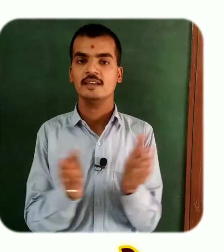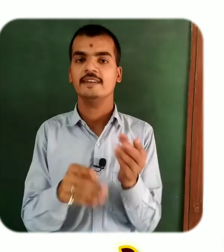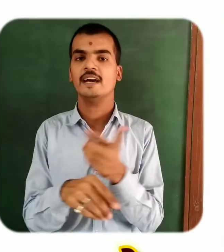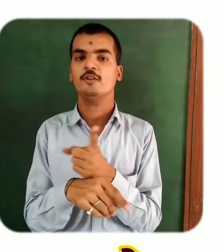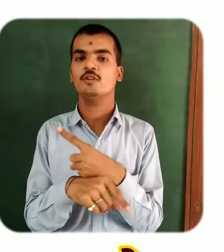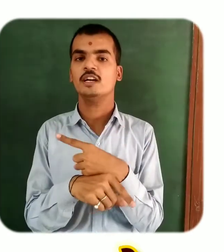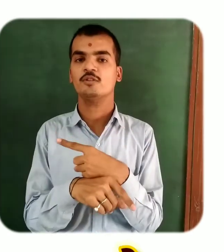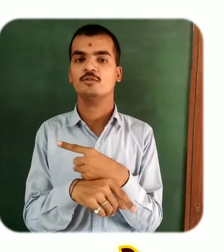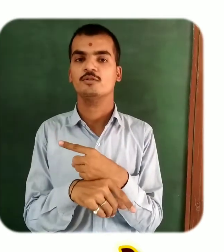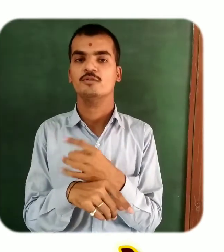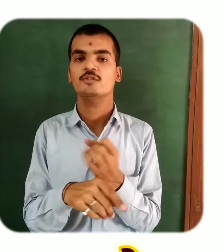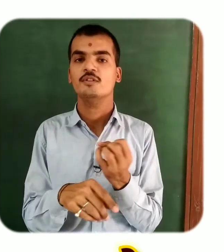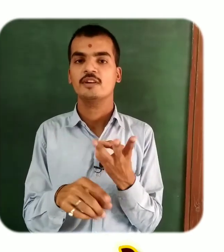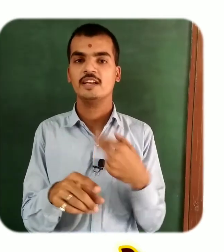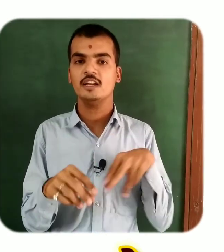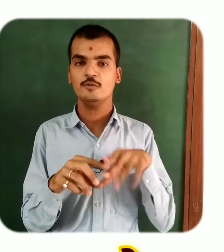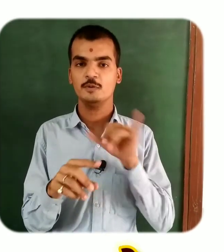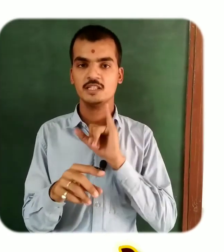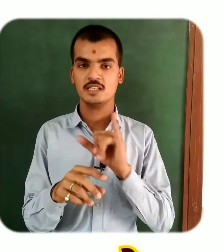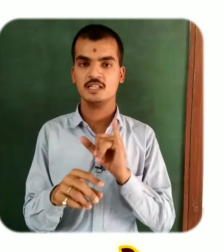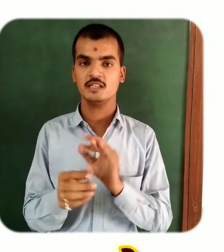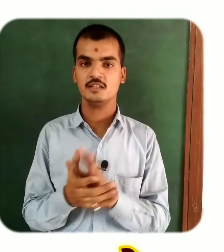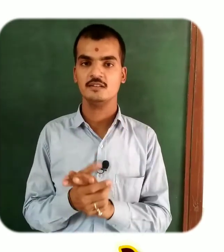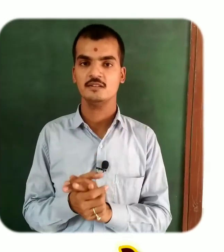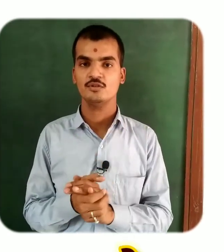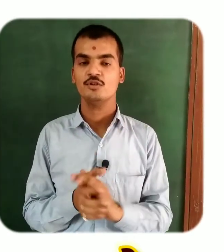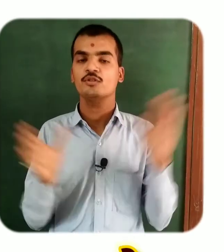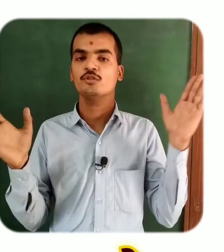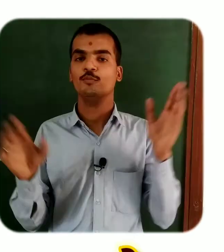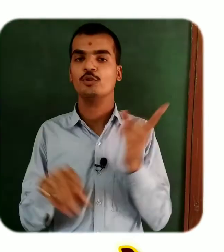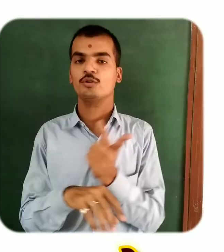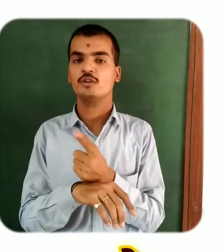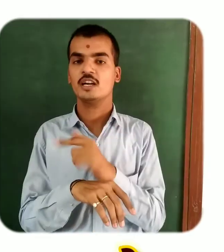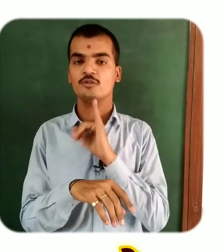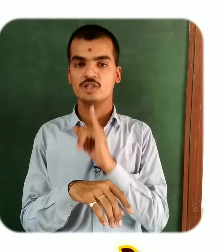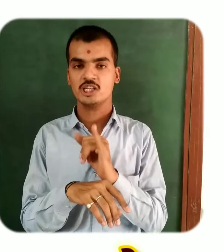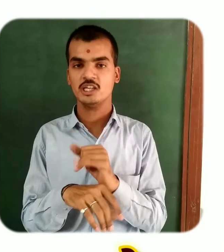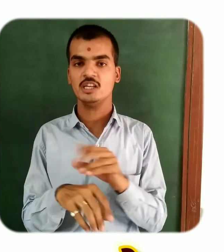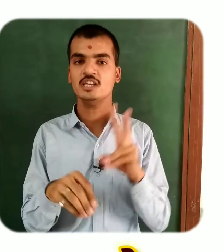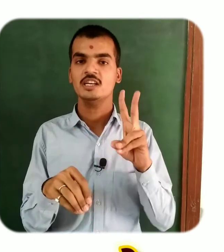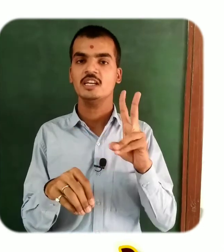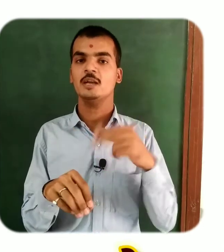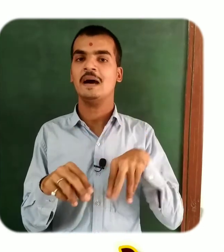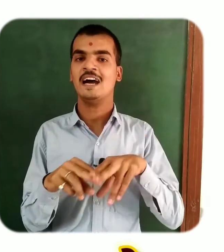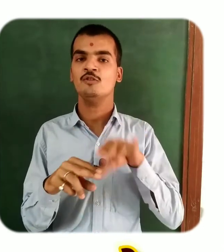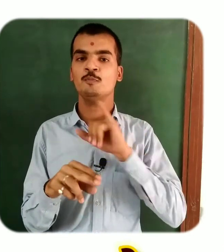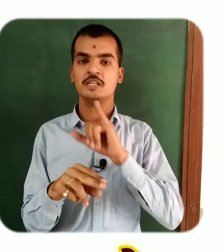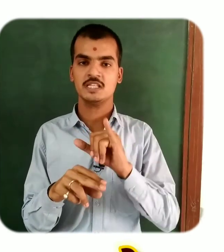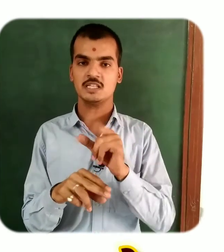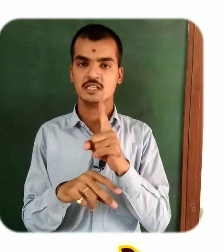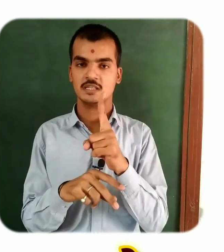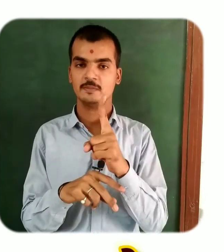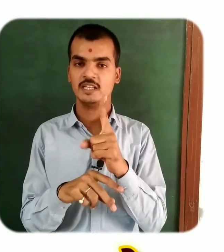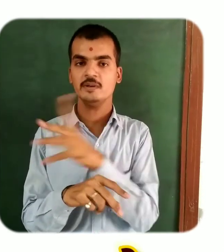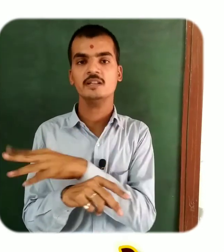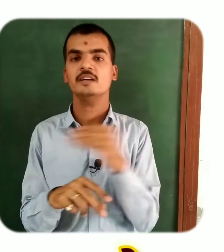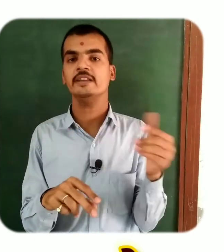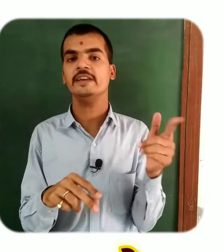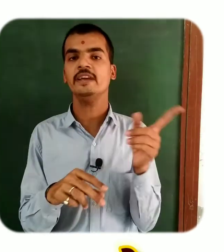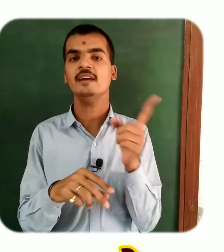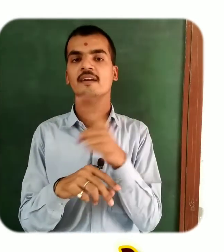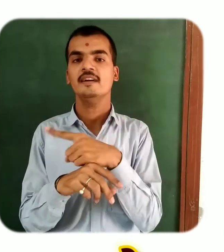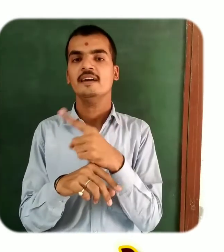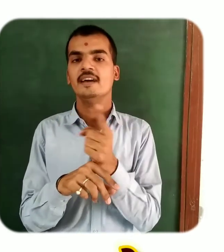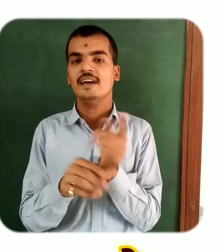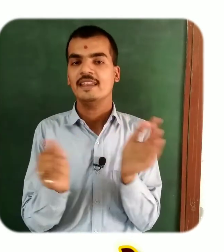અને નાનો કાંટો કેટલા ઉપર છે? તો મોટો કાંટો છે એ 12 ઉપર છે, બરાબર?